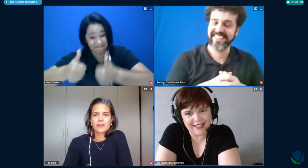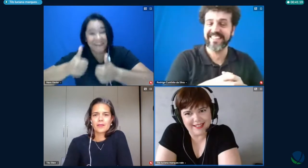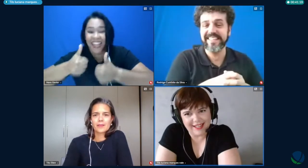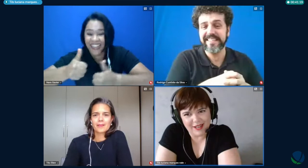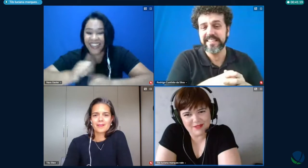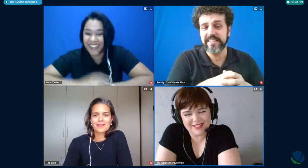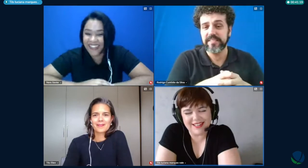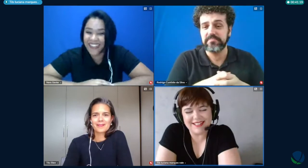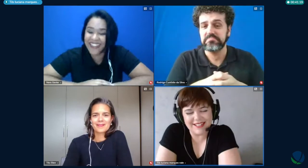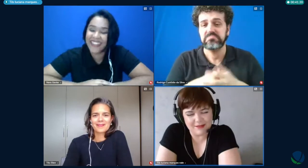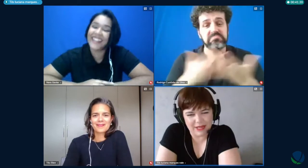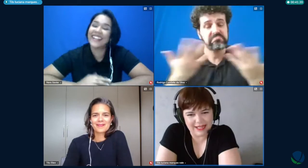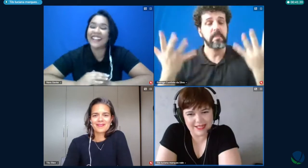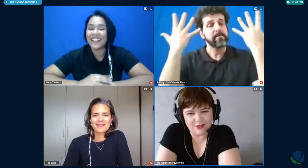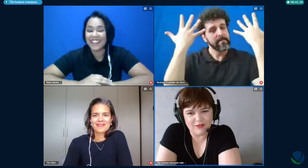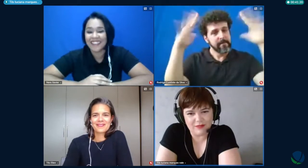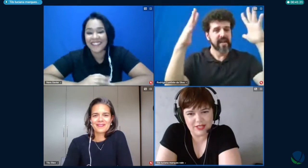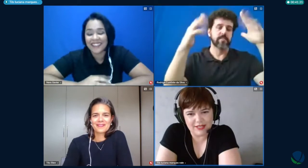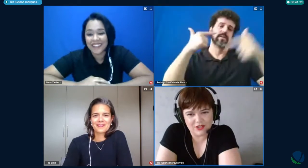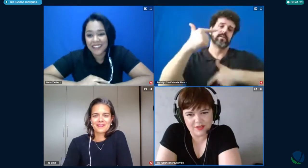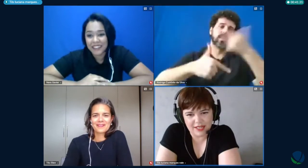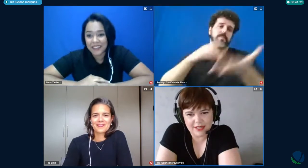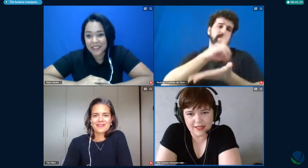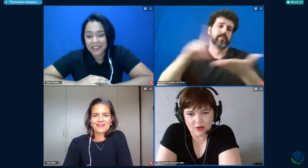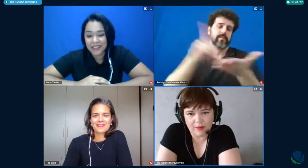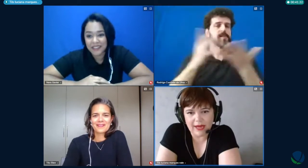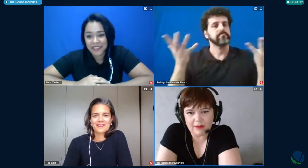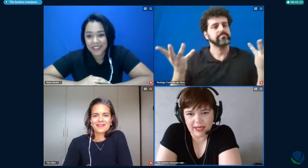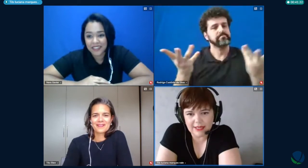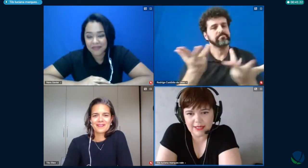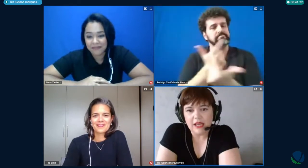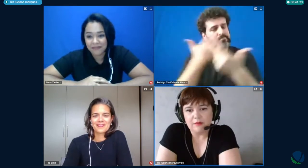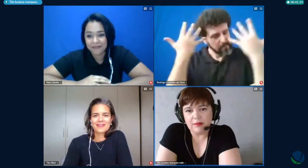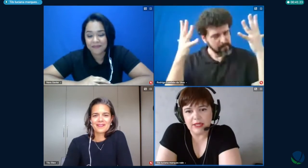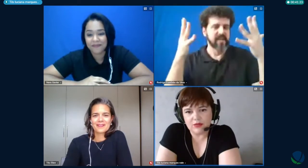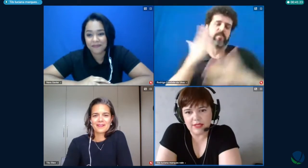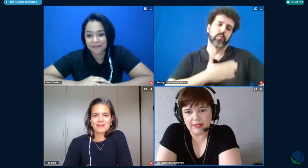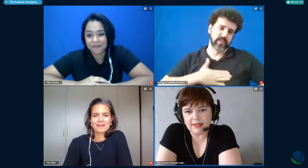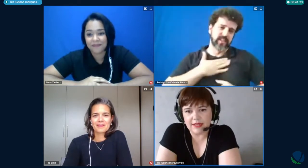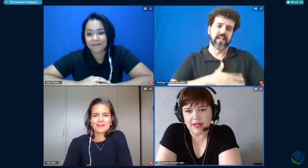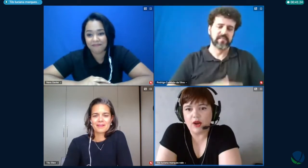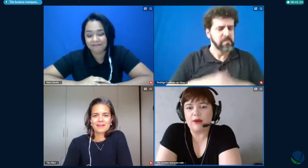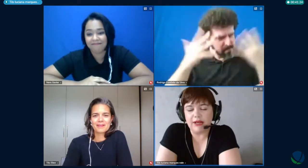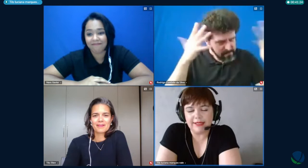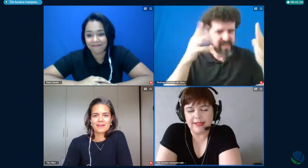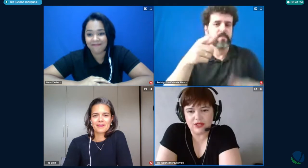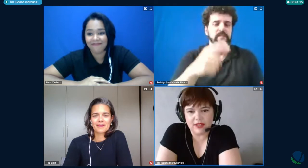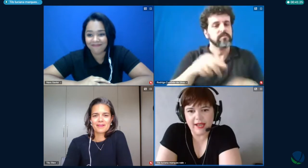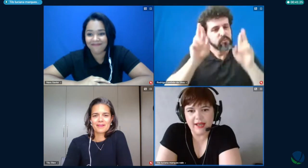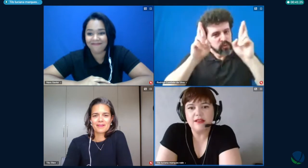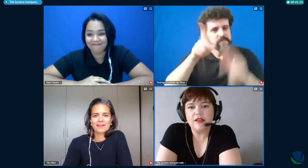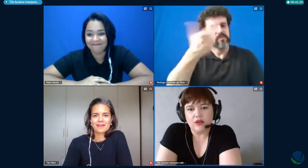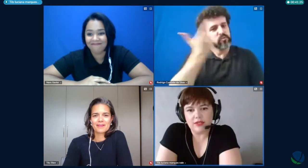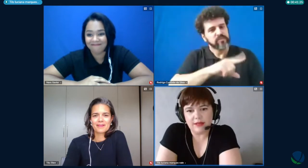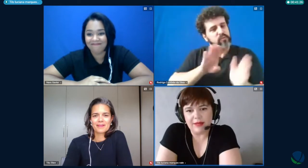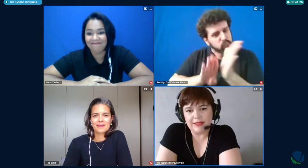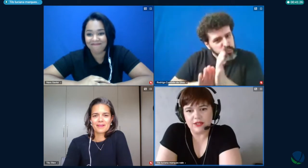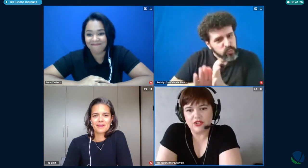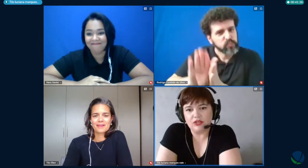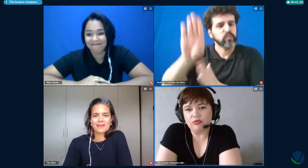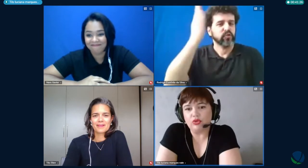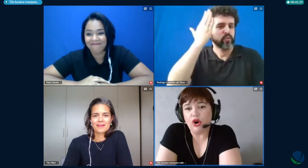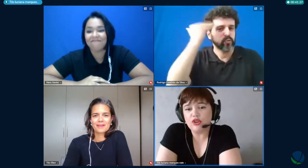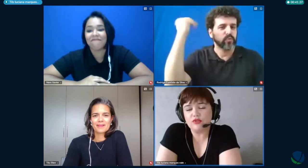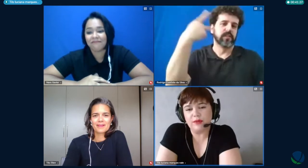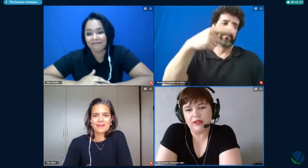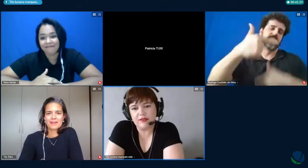e intérpretes, trazer essa marcação novamente, essa diferença. Então, parabéns pela sua dissertação, a qualidade dela, gostei